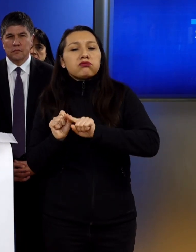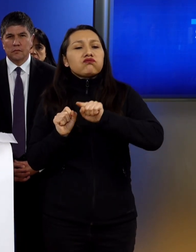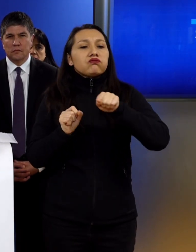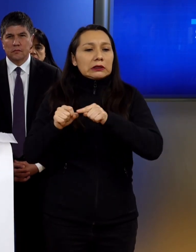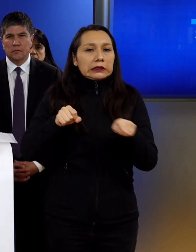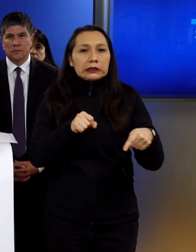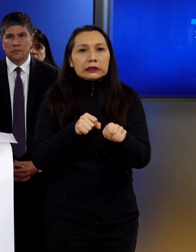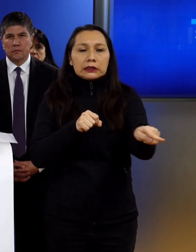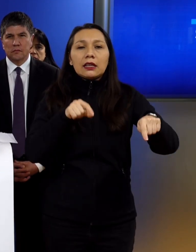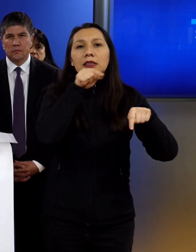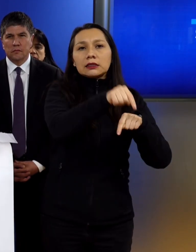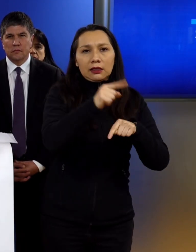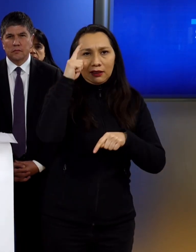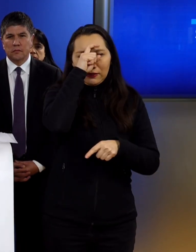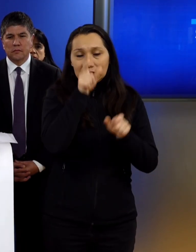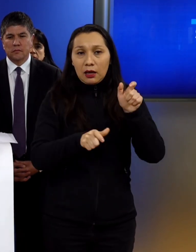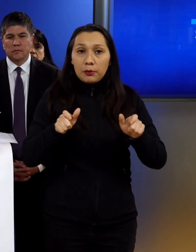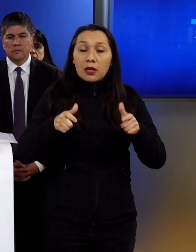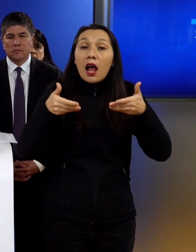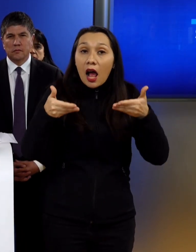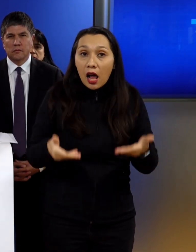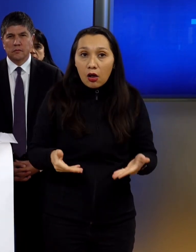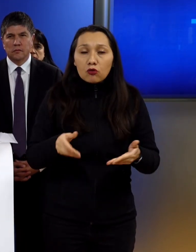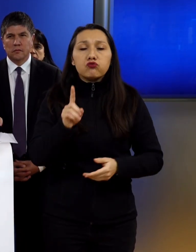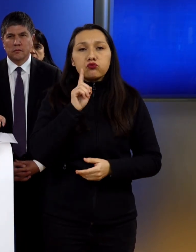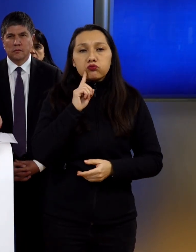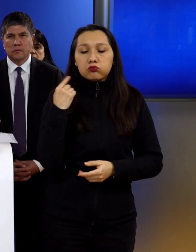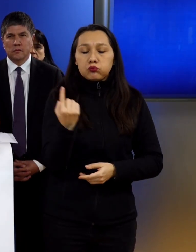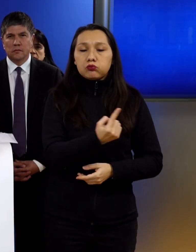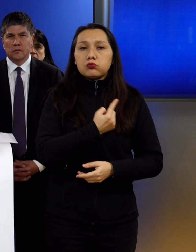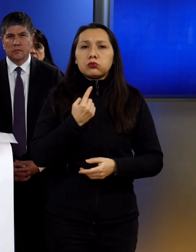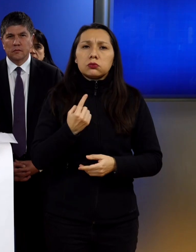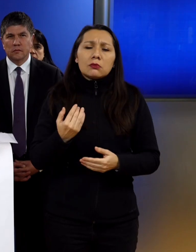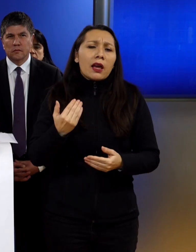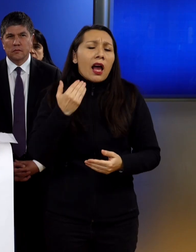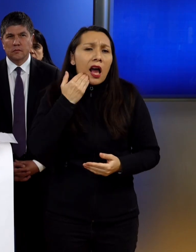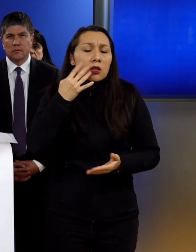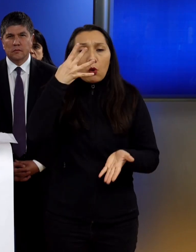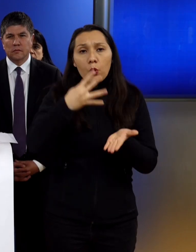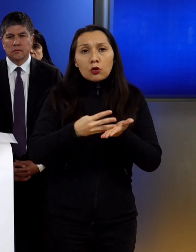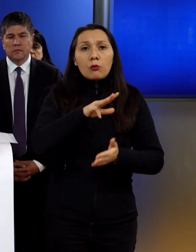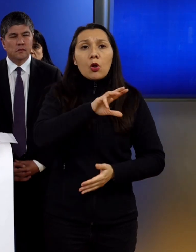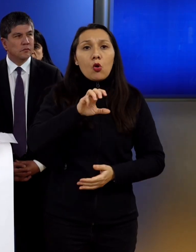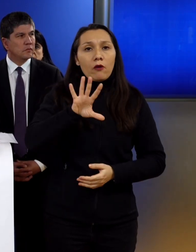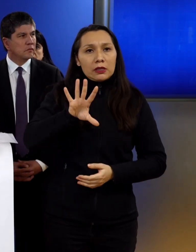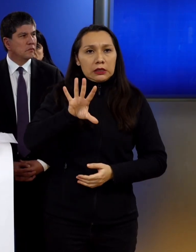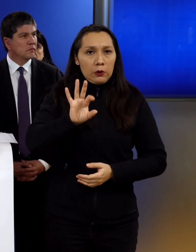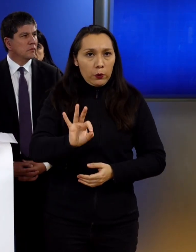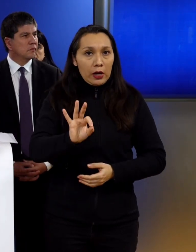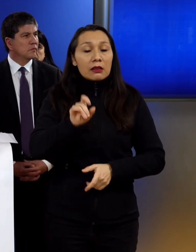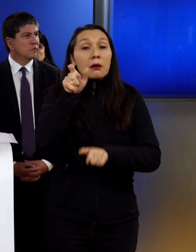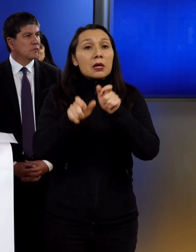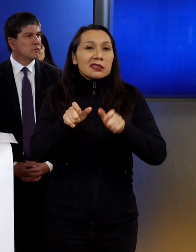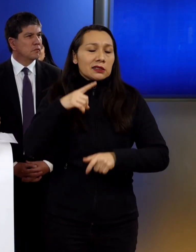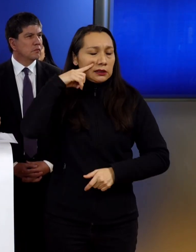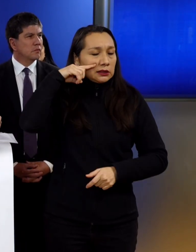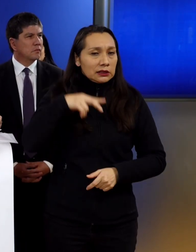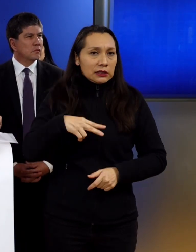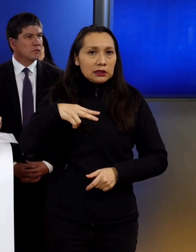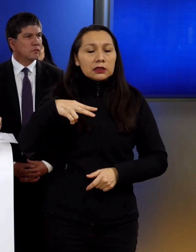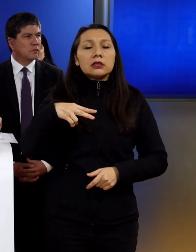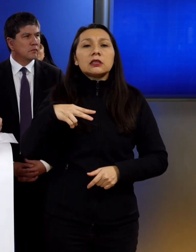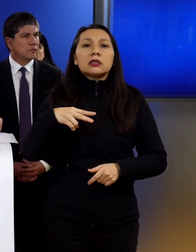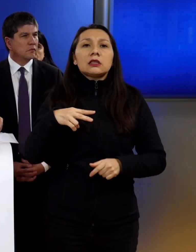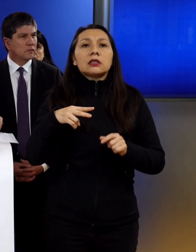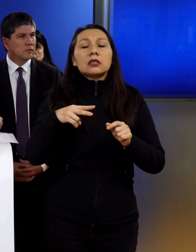desplazamiento de las personas y hasta ahora mantenemos casi 4.950 clientes sin suministro en